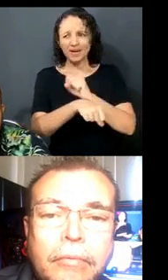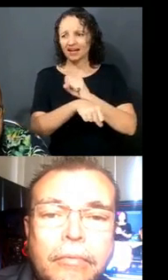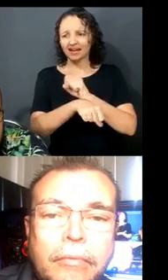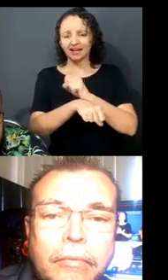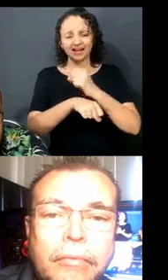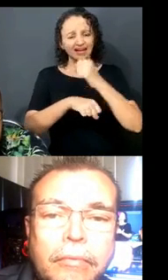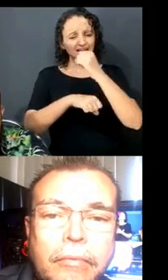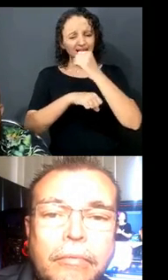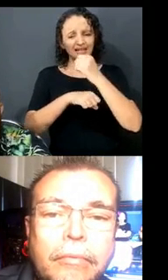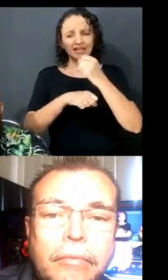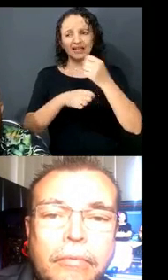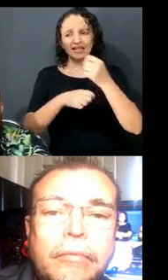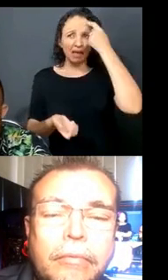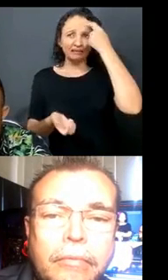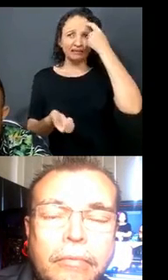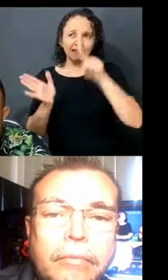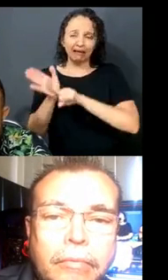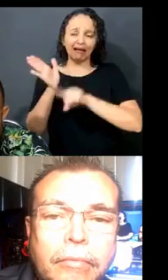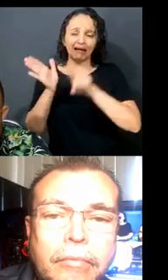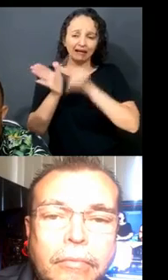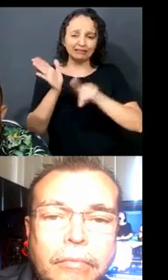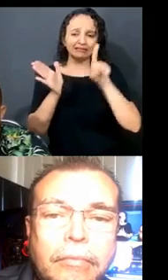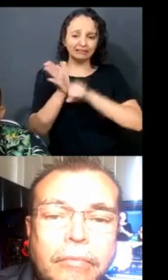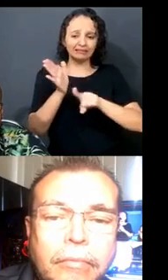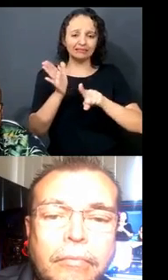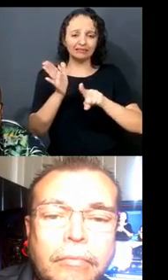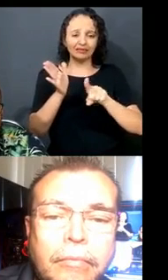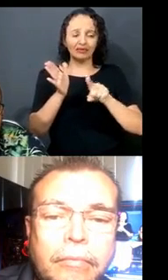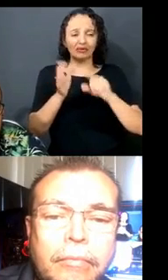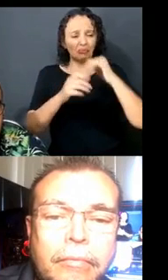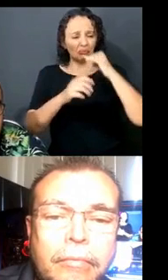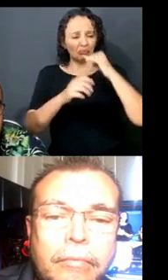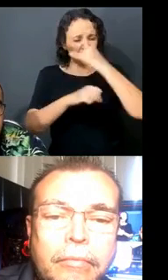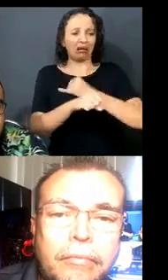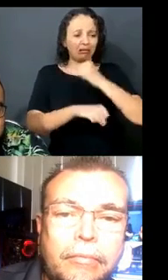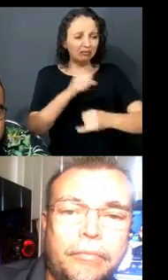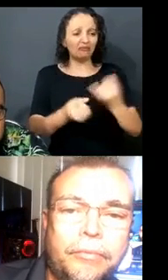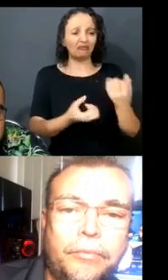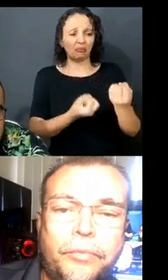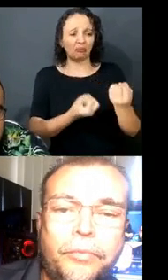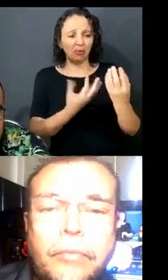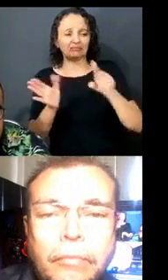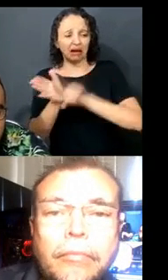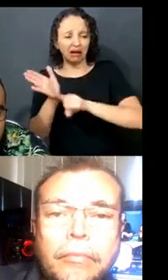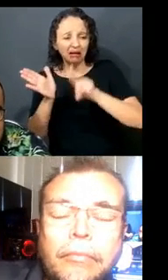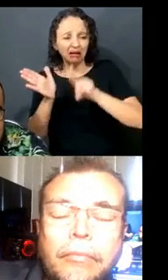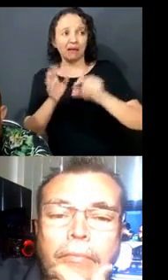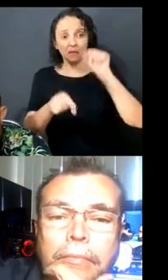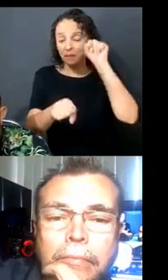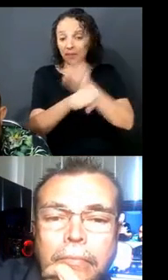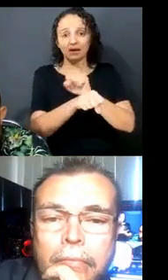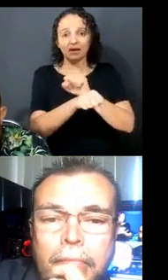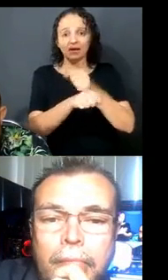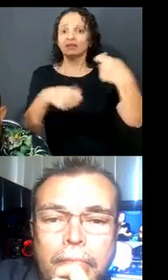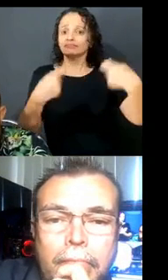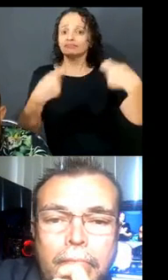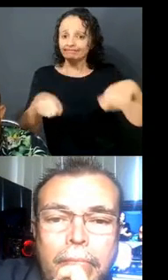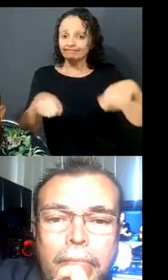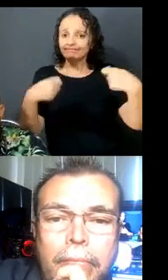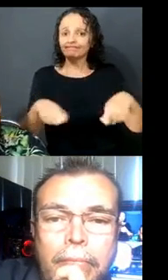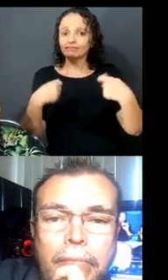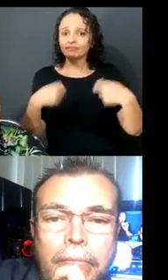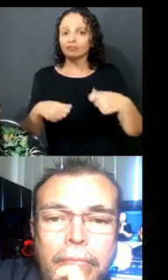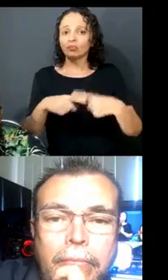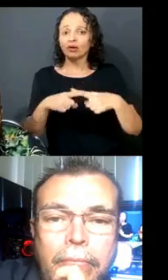sair um pouco de tanto negativismo, de tanta notícia. Não estou falando que não existe,